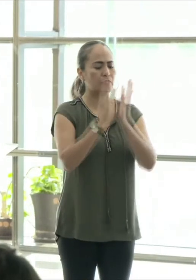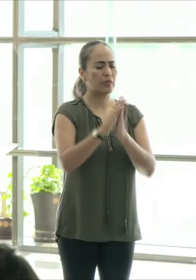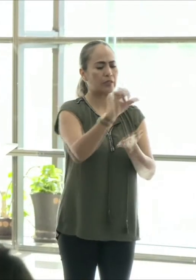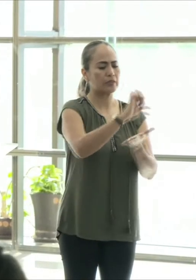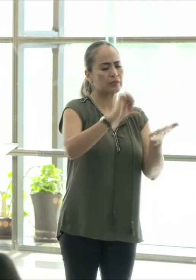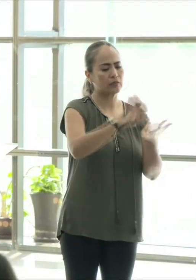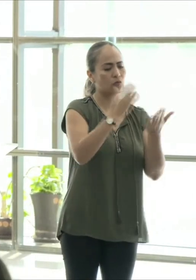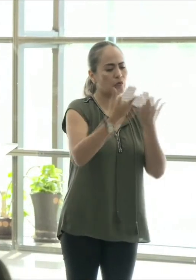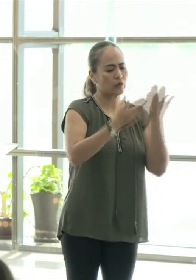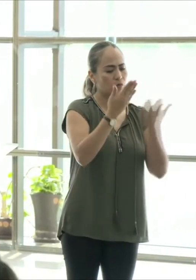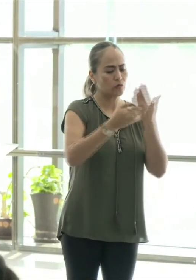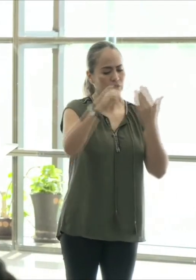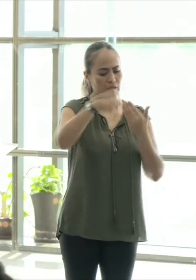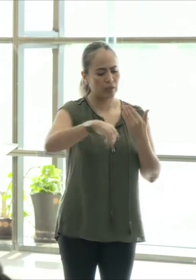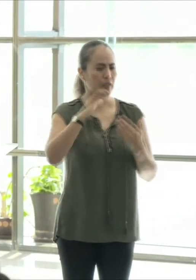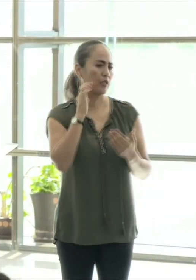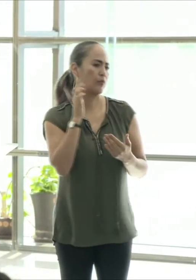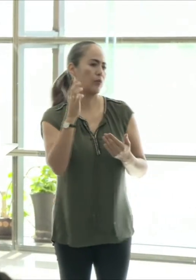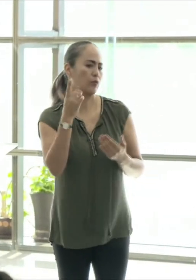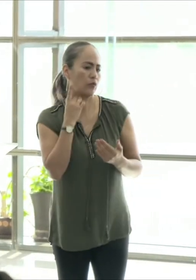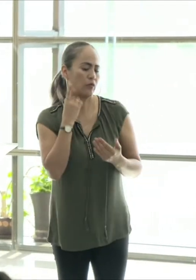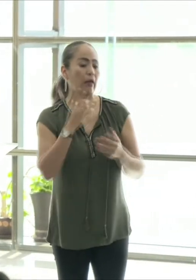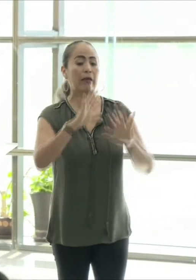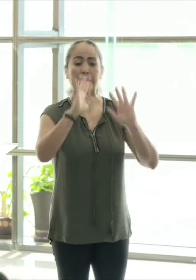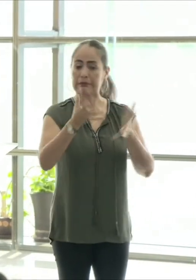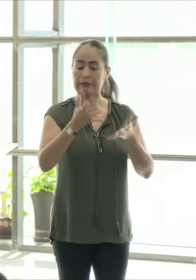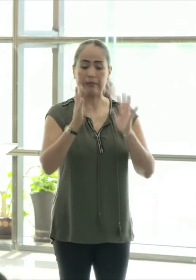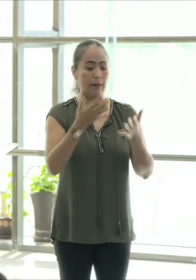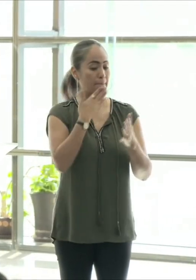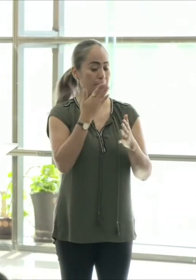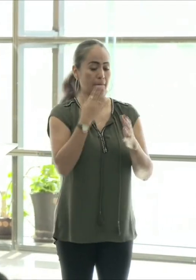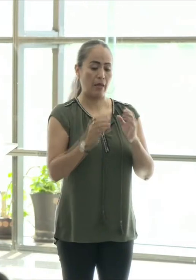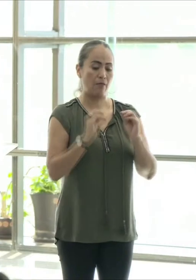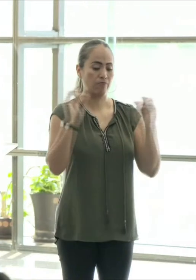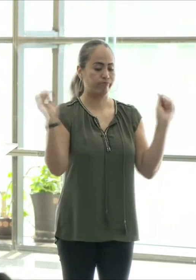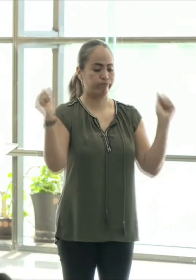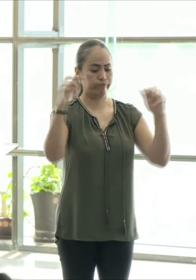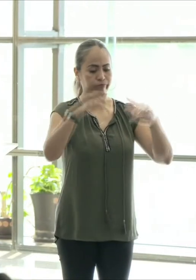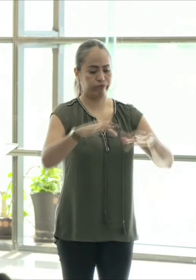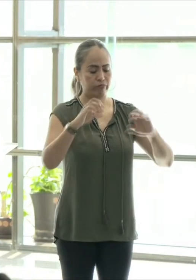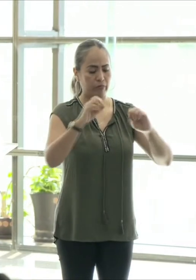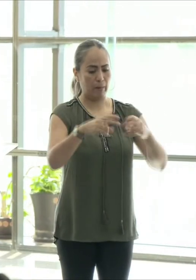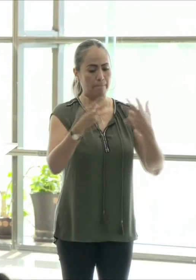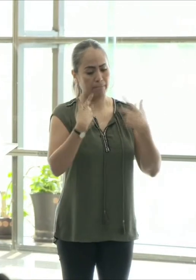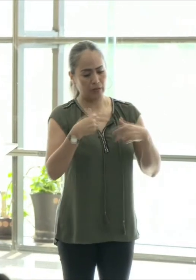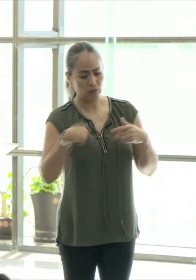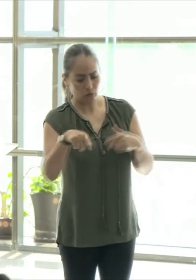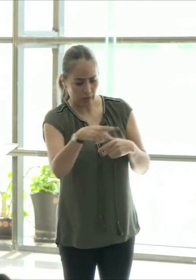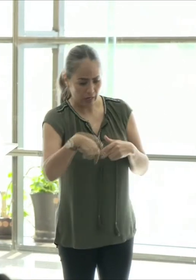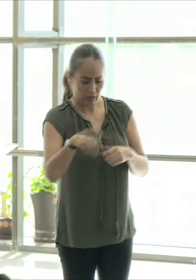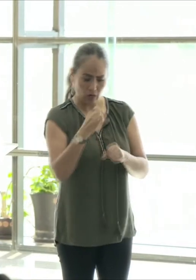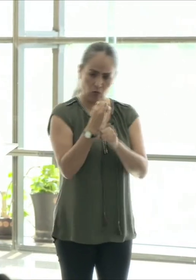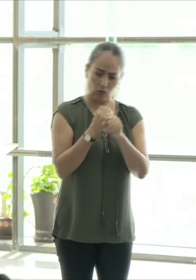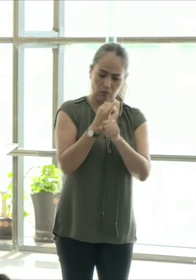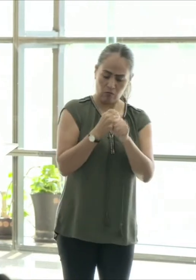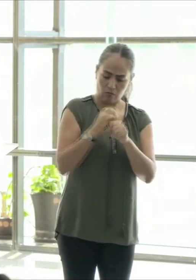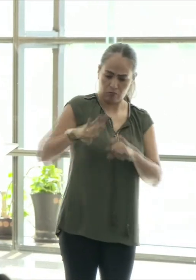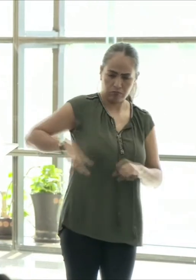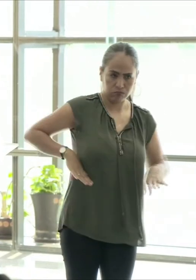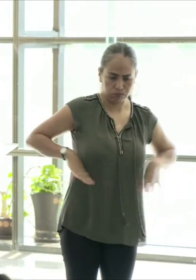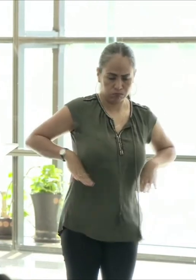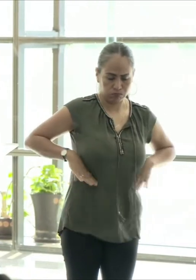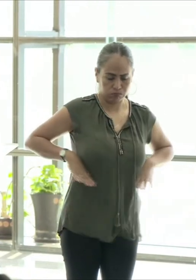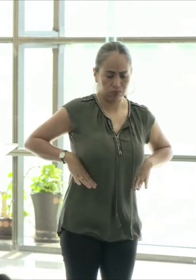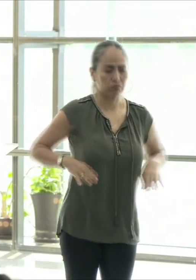de diputados que ya están integrados al 100% por personas con perfil de investigadores que además